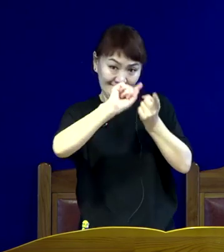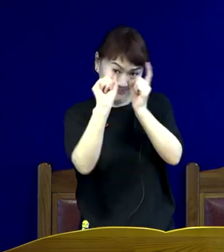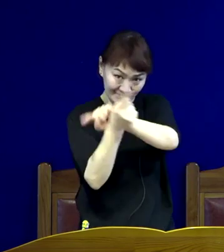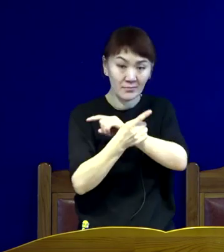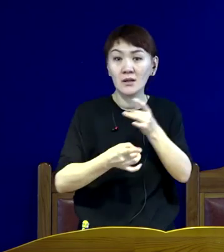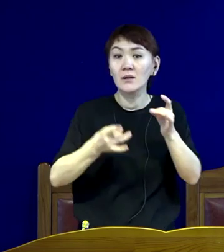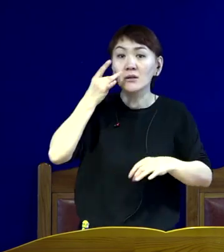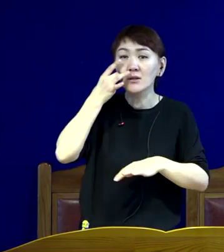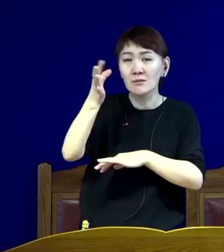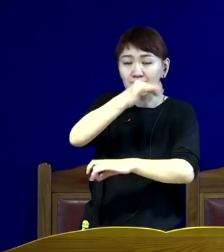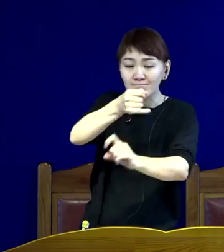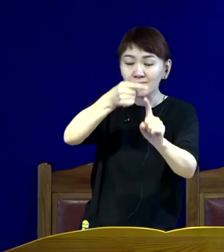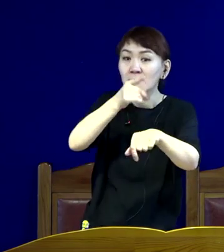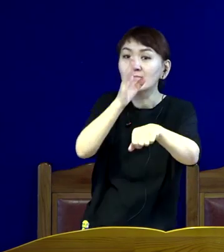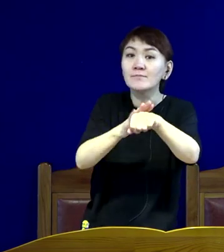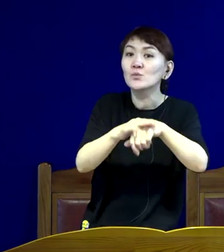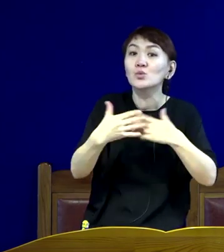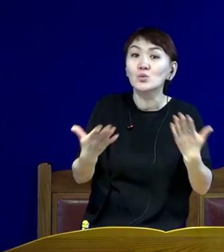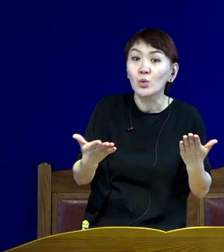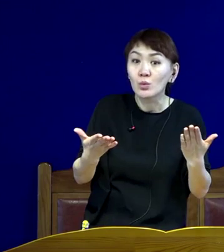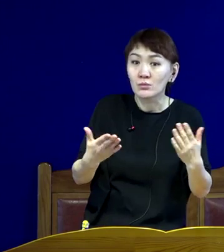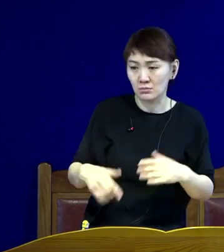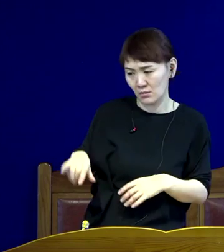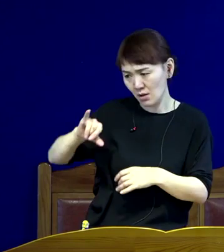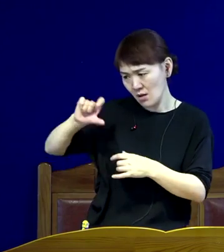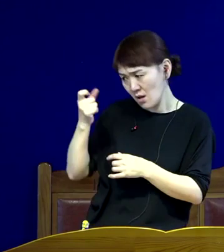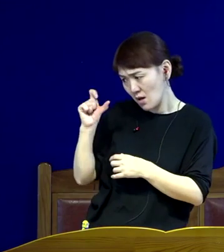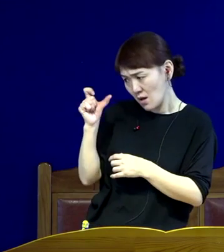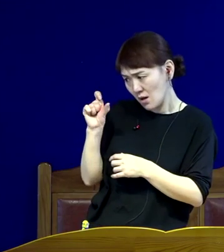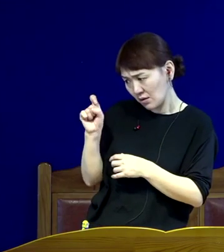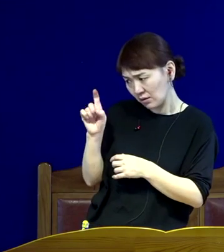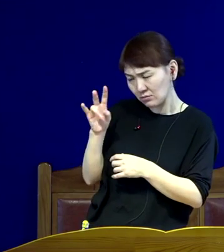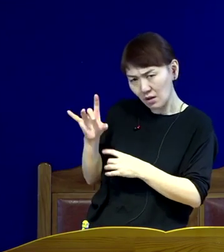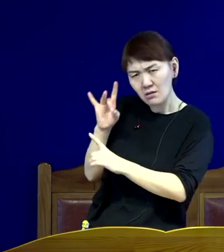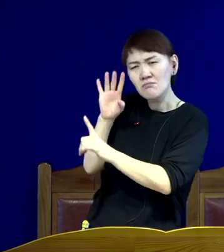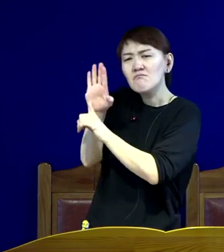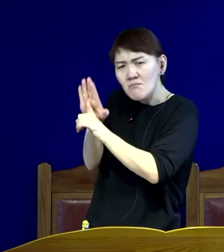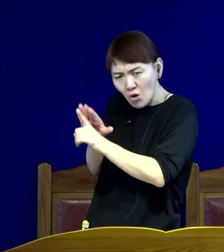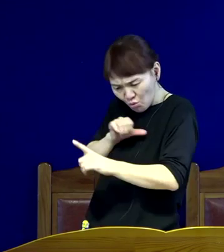Колосе 3 дээр харах юм бол бүр шанлаг зовоо гэж гарсан.